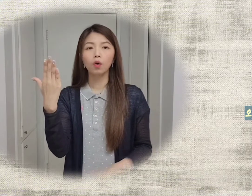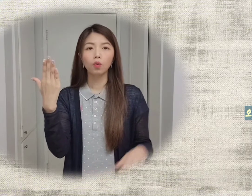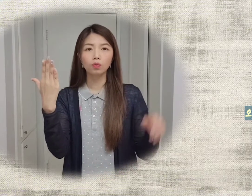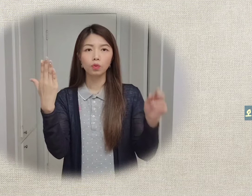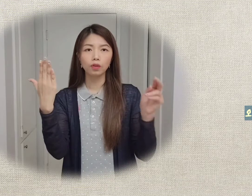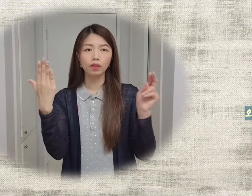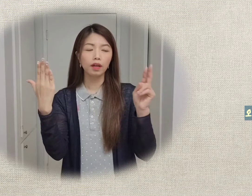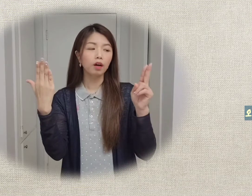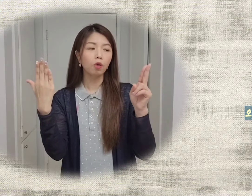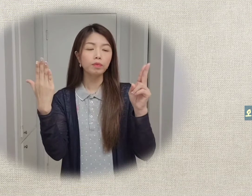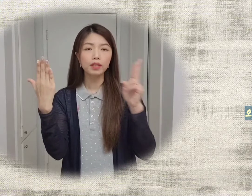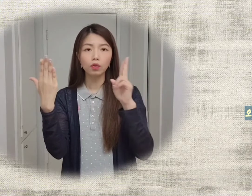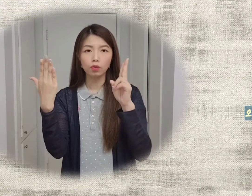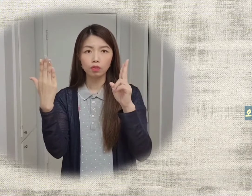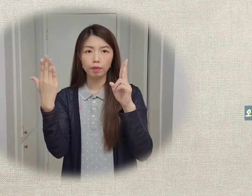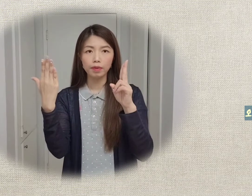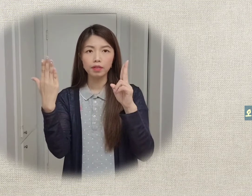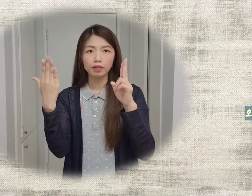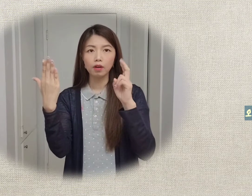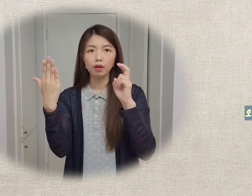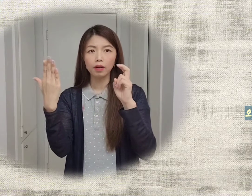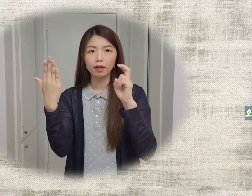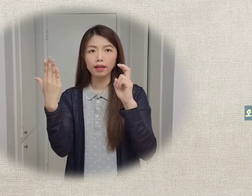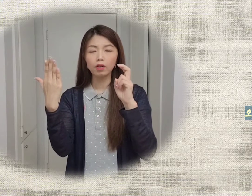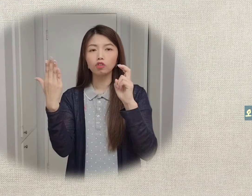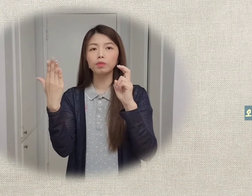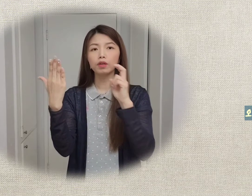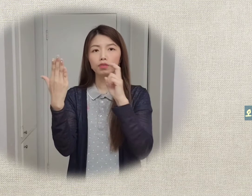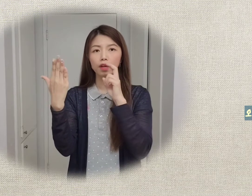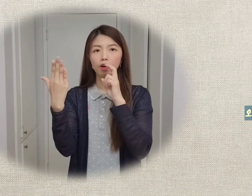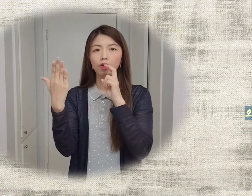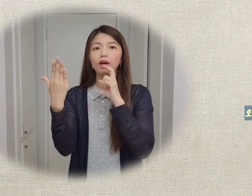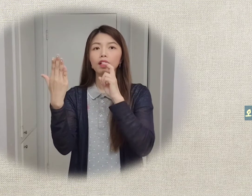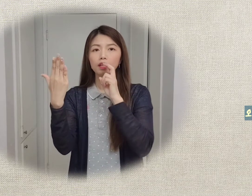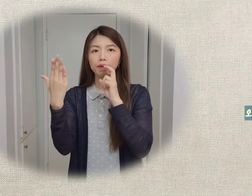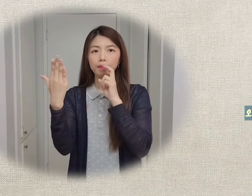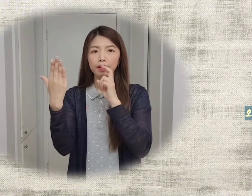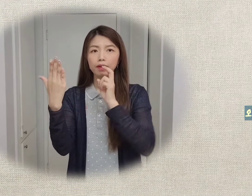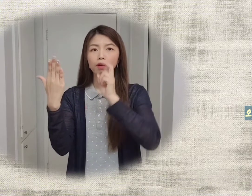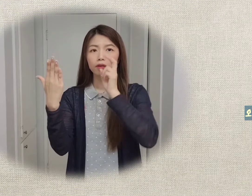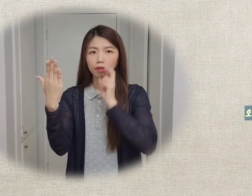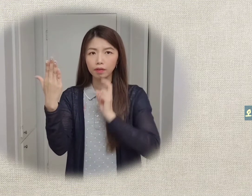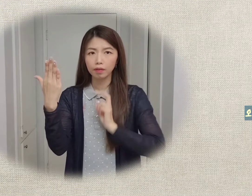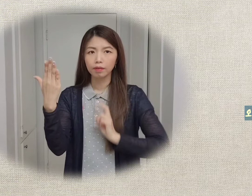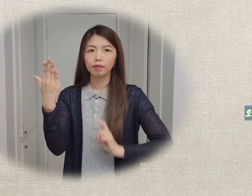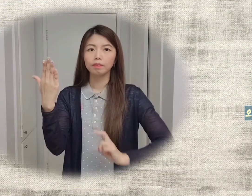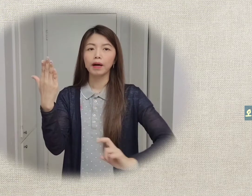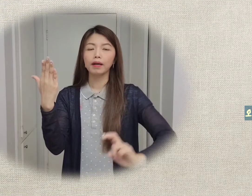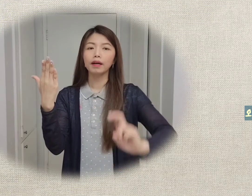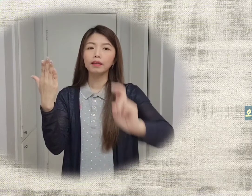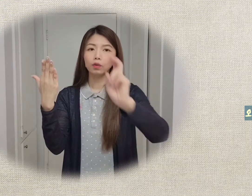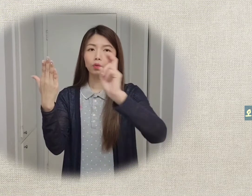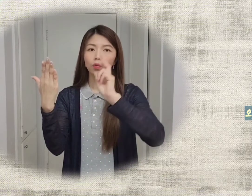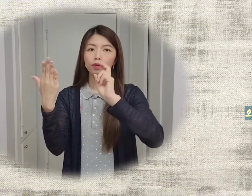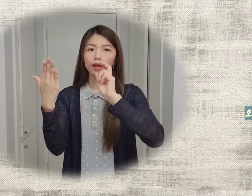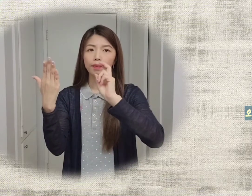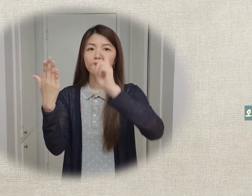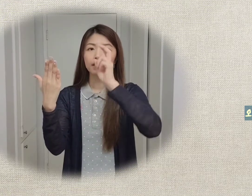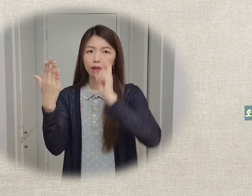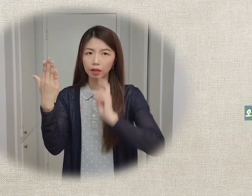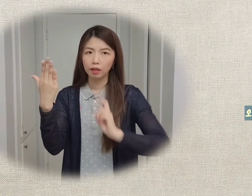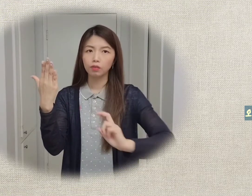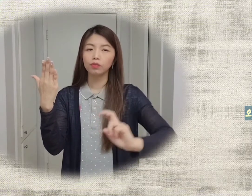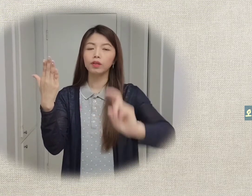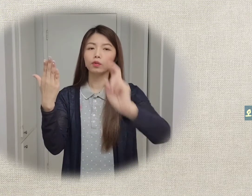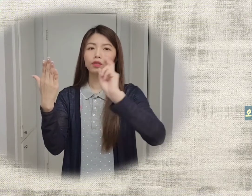펴주시고요. 오른손은 검지하고 중지만 펴셔서 살짝 구부려 주세요. 입 앞에서 바깥으로